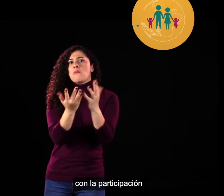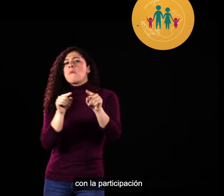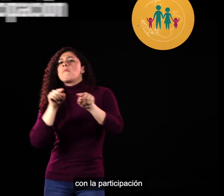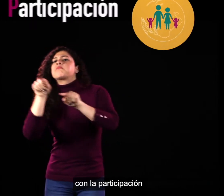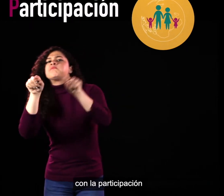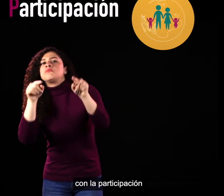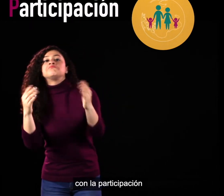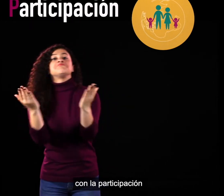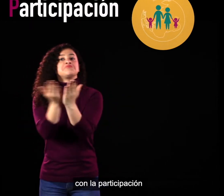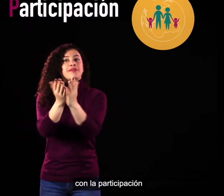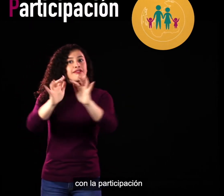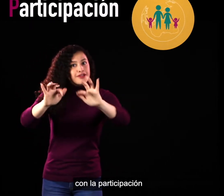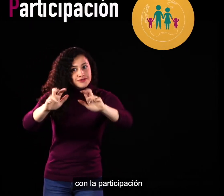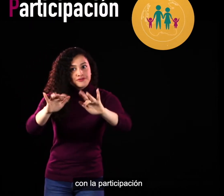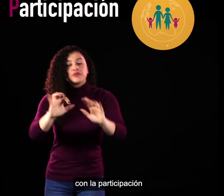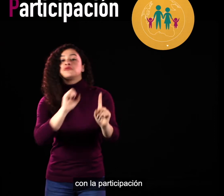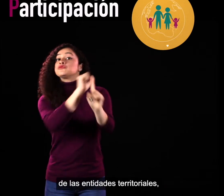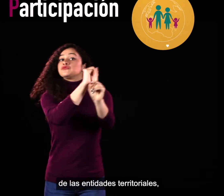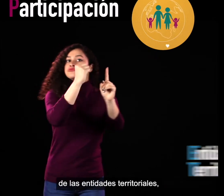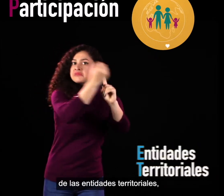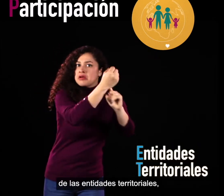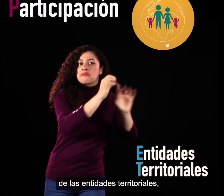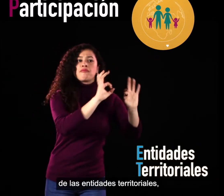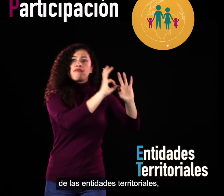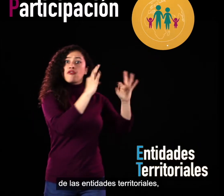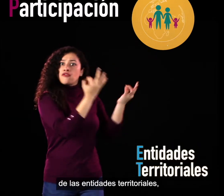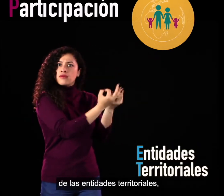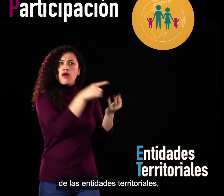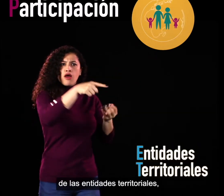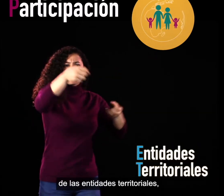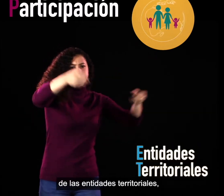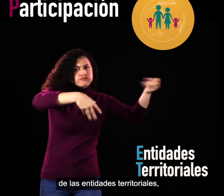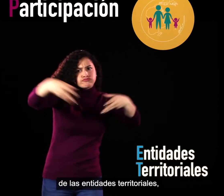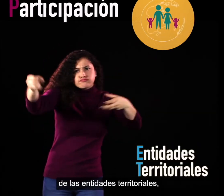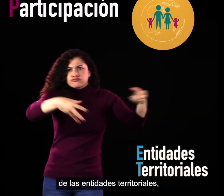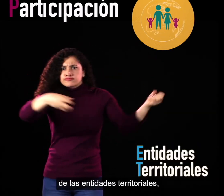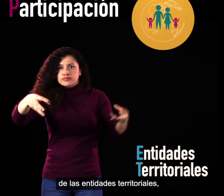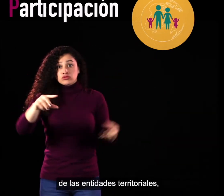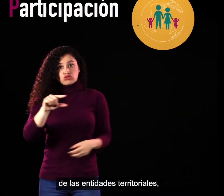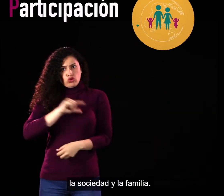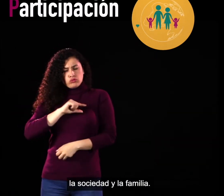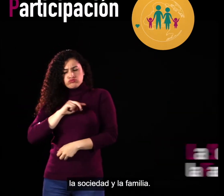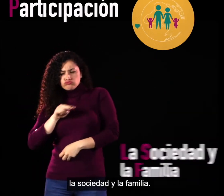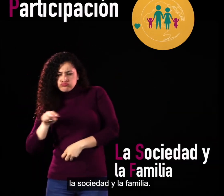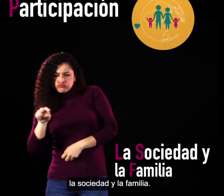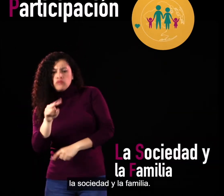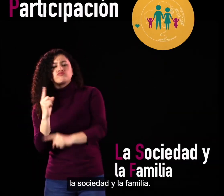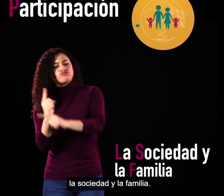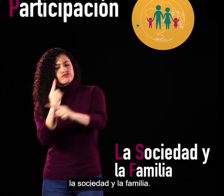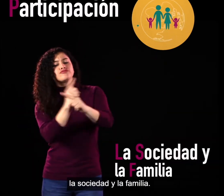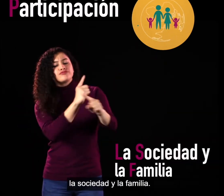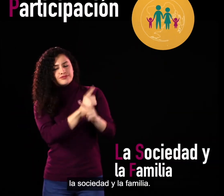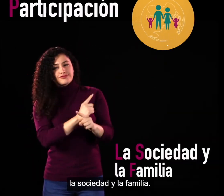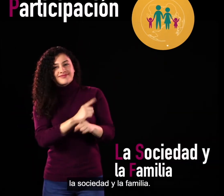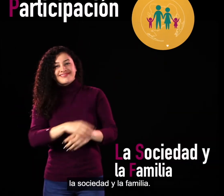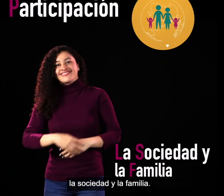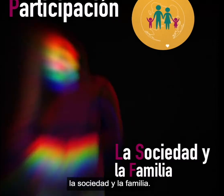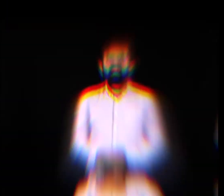con la participación de las entidades territoriales, la sociedad y la